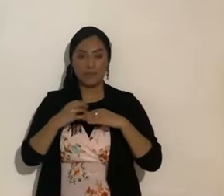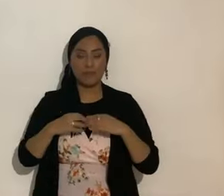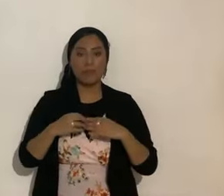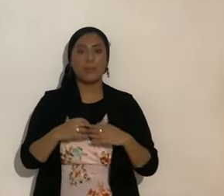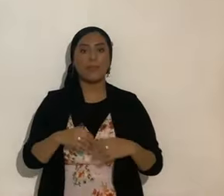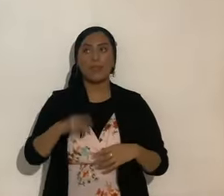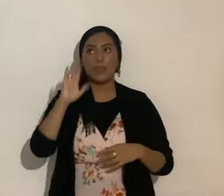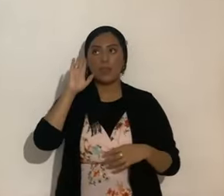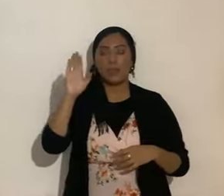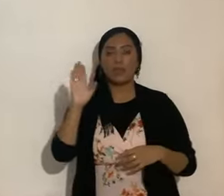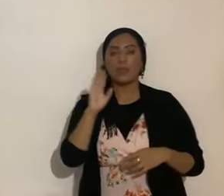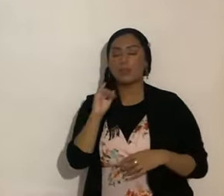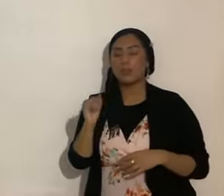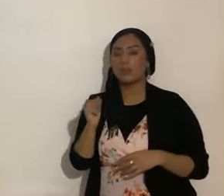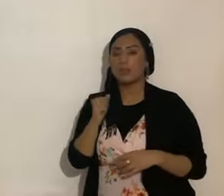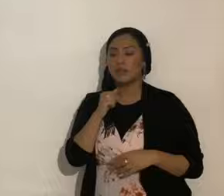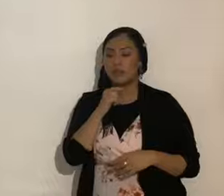es